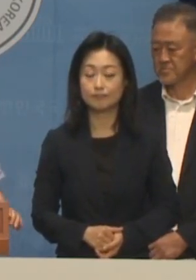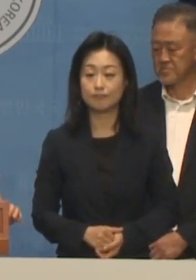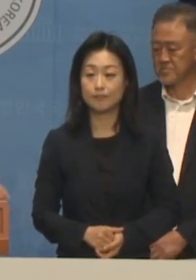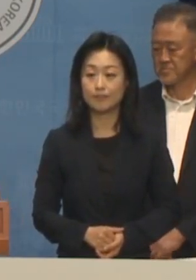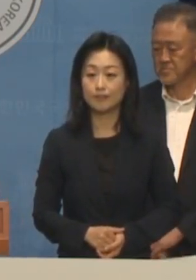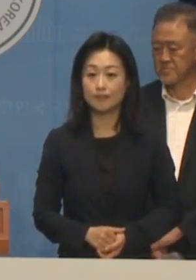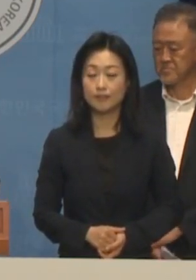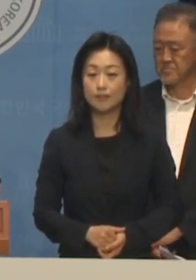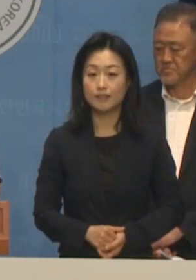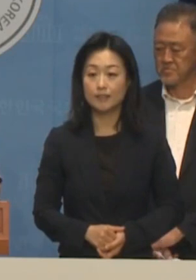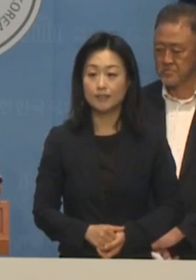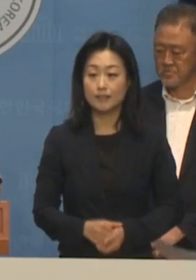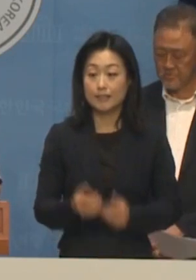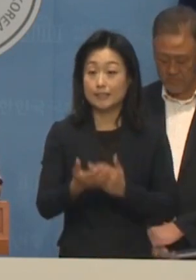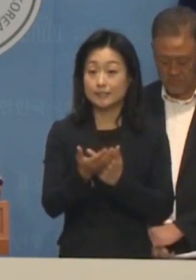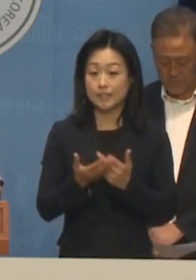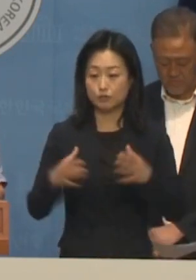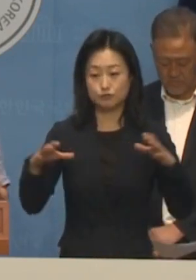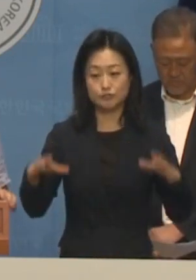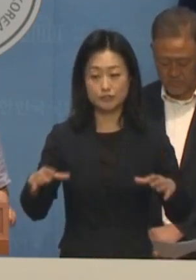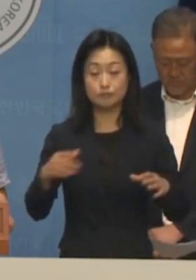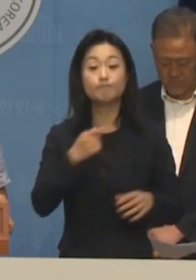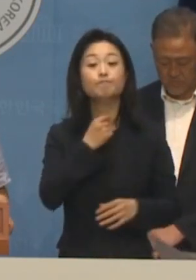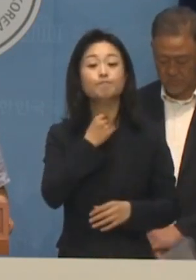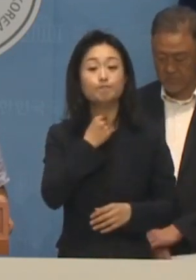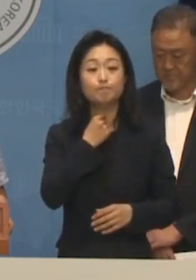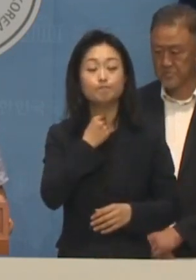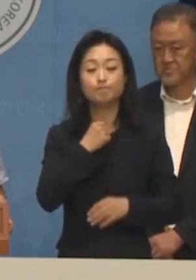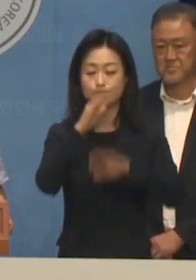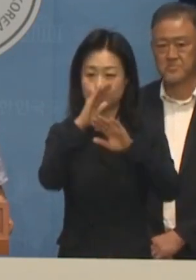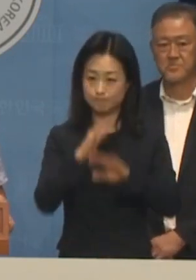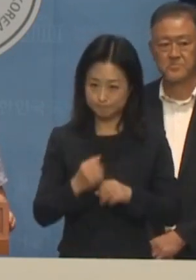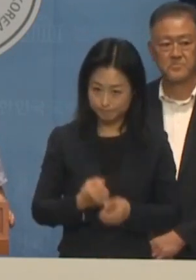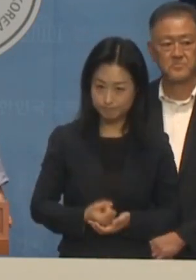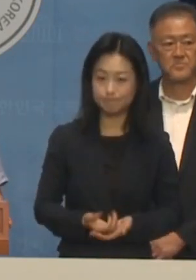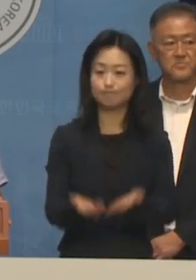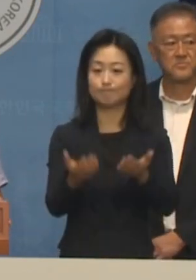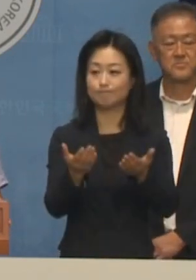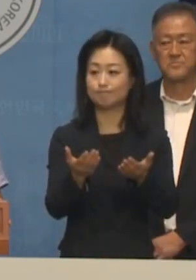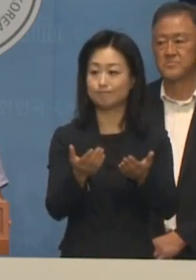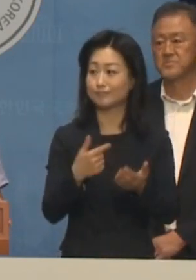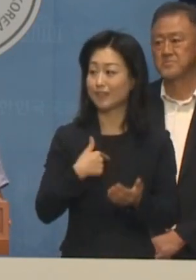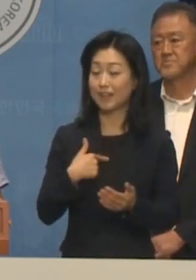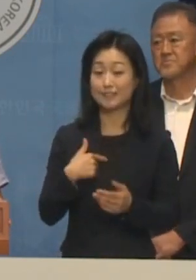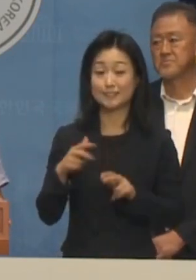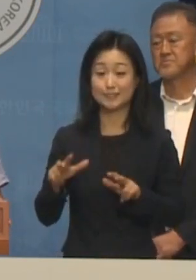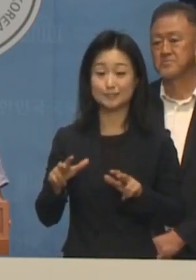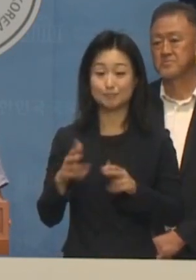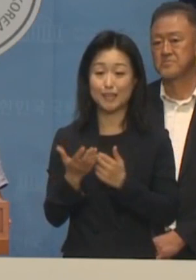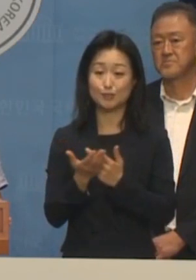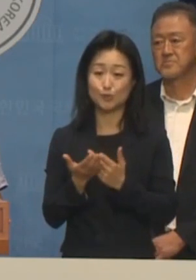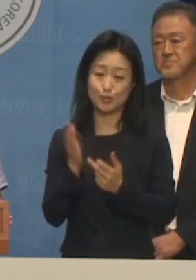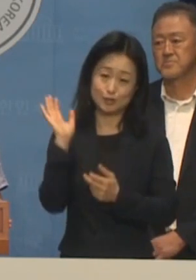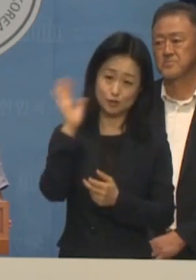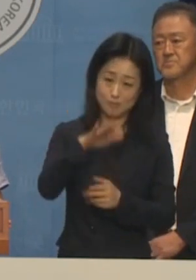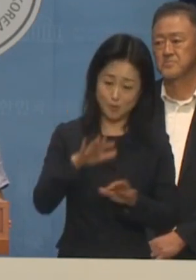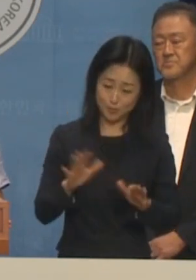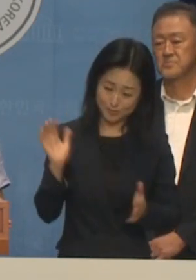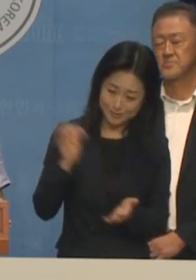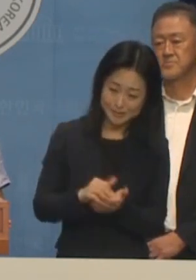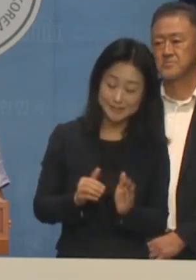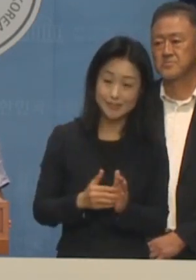예, 제주도민들의 뜻을 전하고자 제주도에서 왔습니다. 여러분들